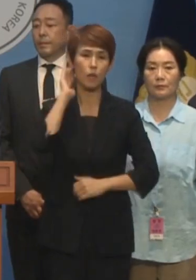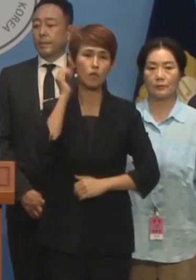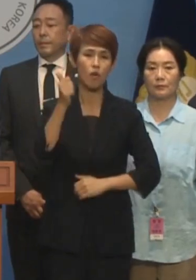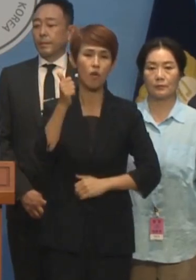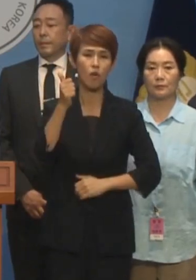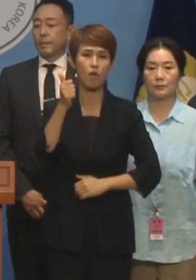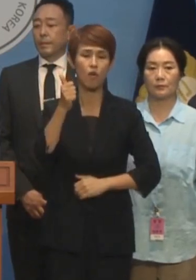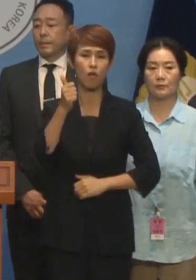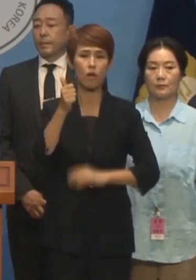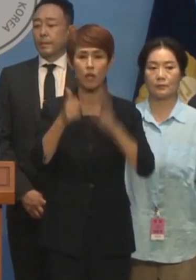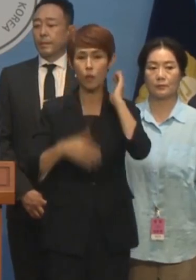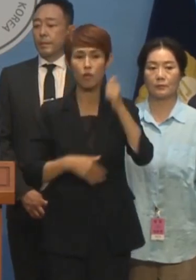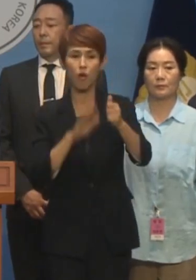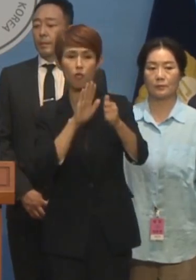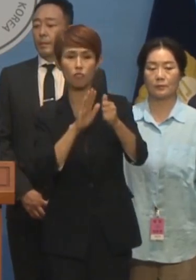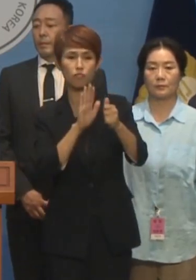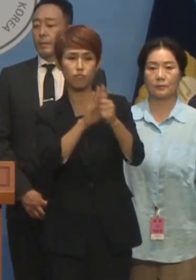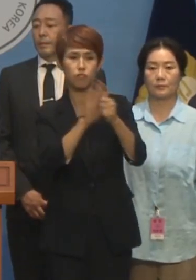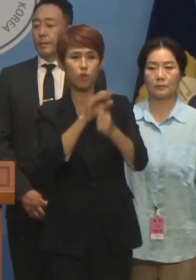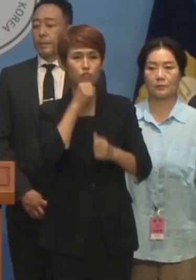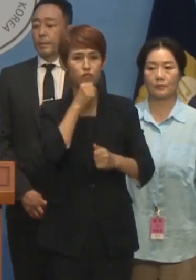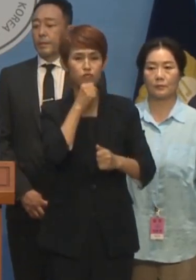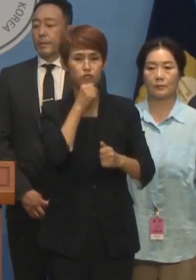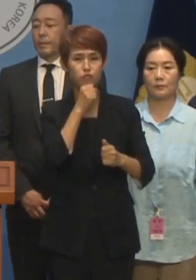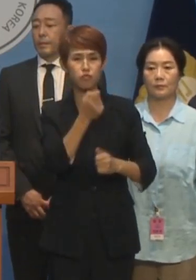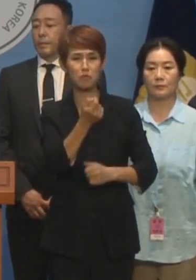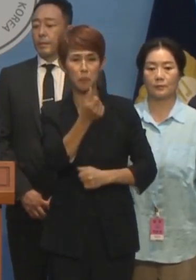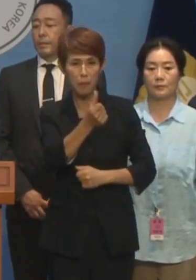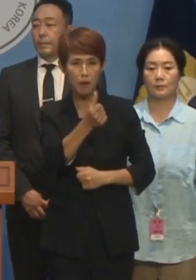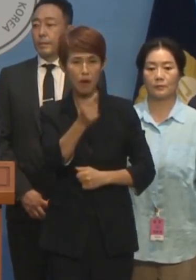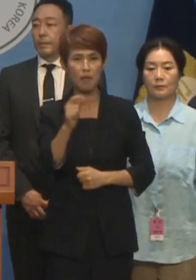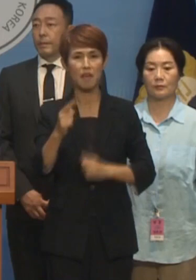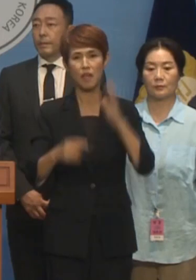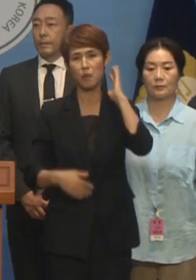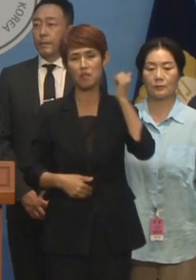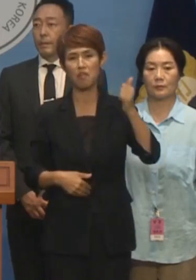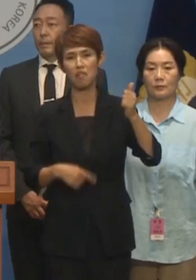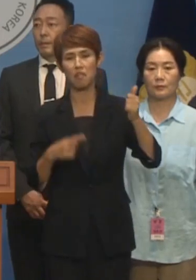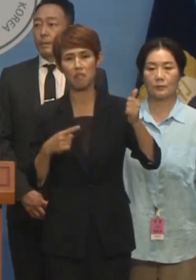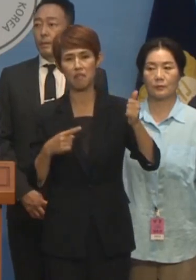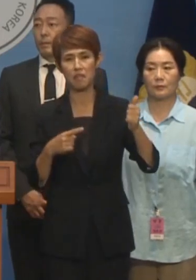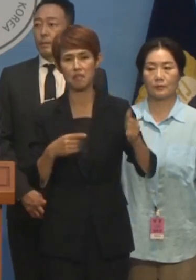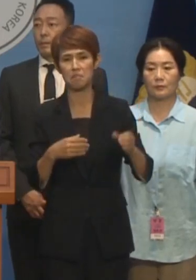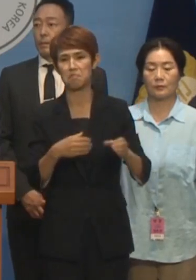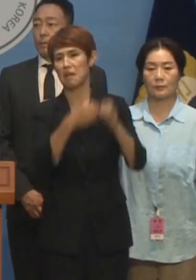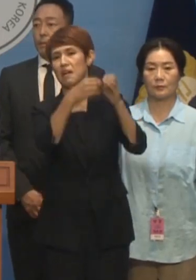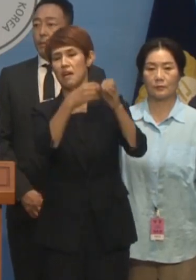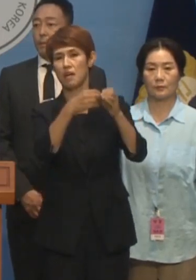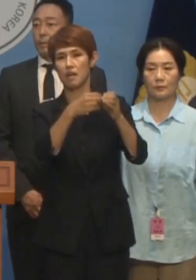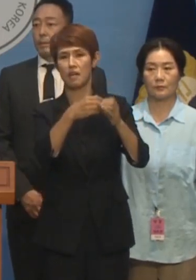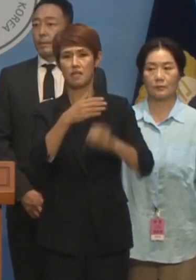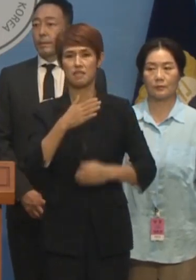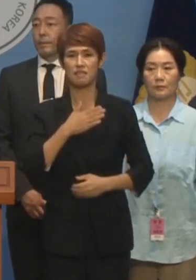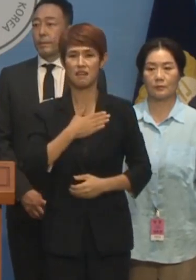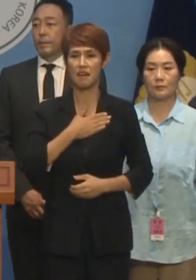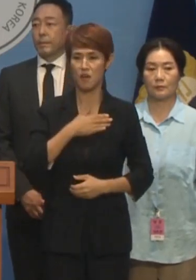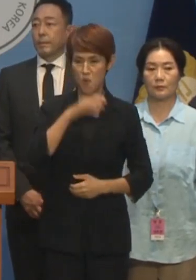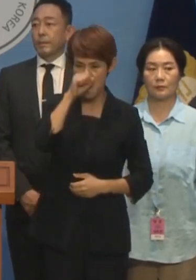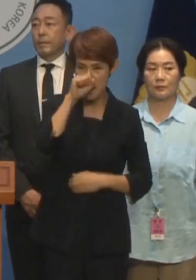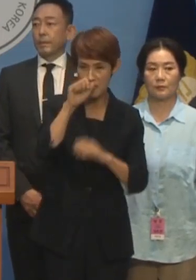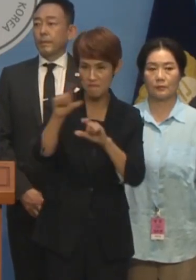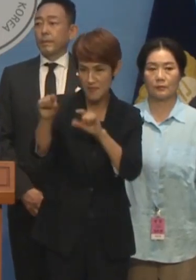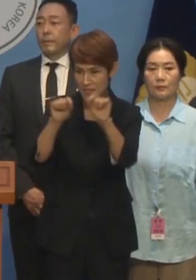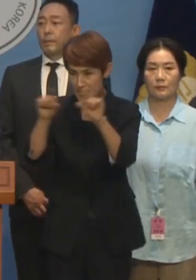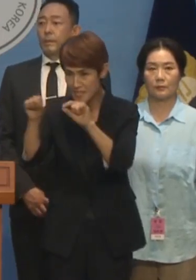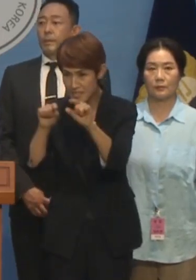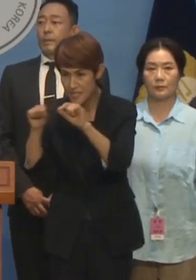것을 빌미로 대통령과 각을 세우거나 자신의 입신영달을 위해 자기 사람 채우기로